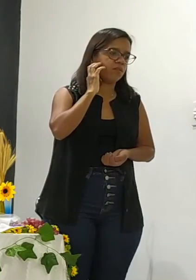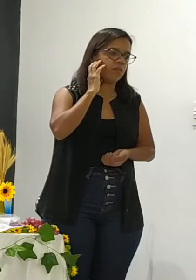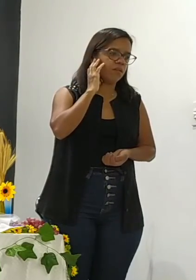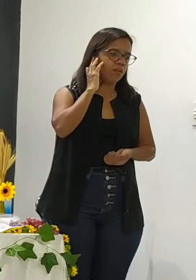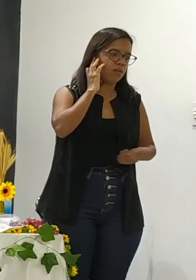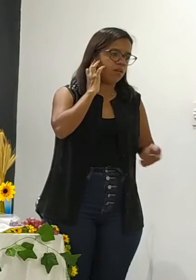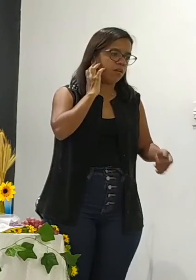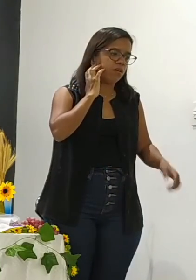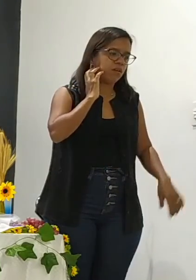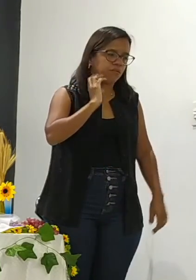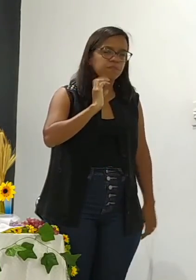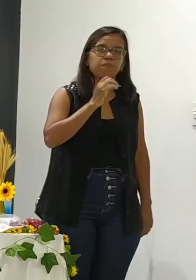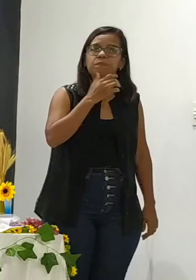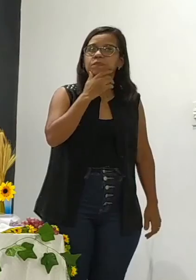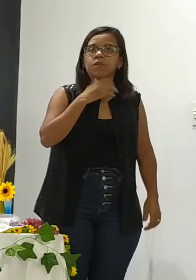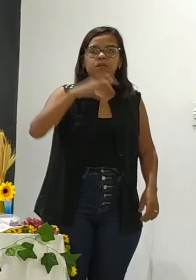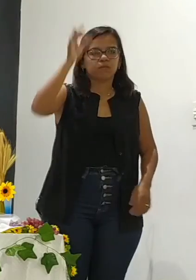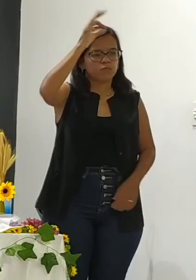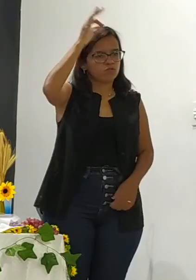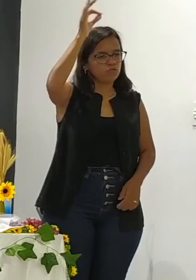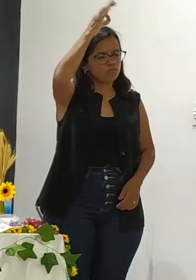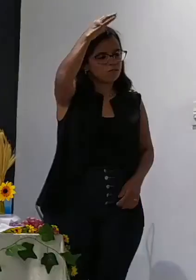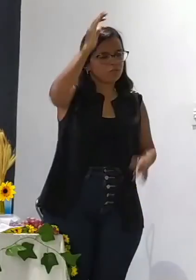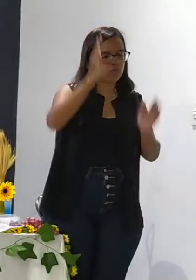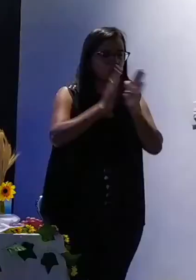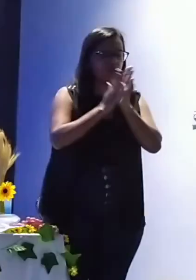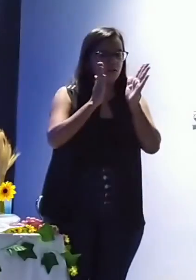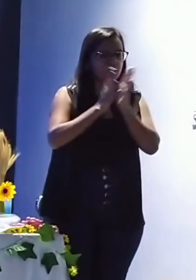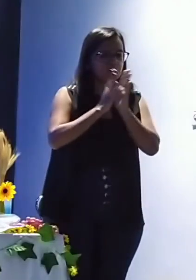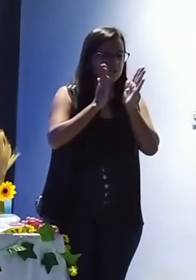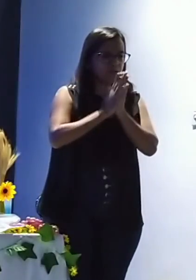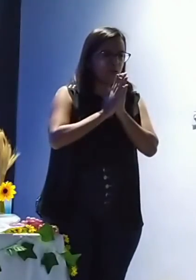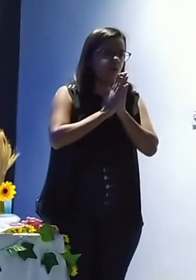Amém. Vamos continuar no mesmo espírito de oração. Vamos